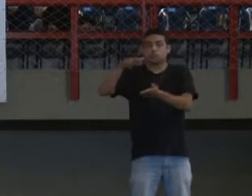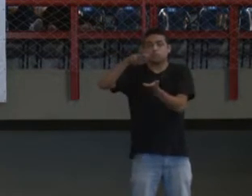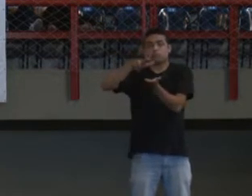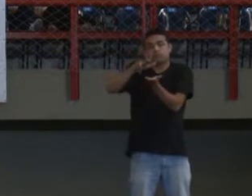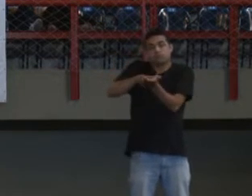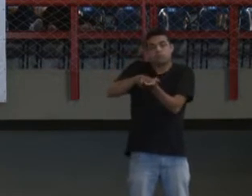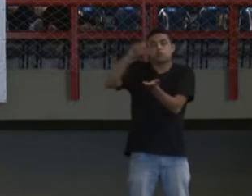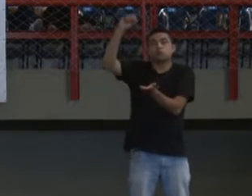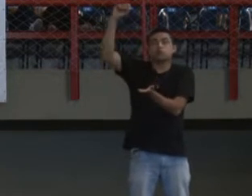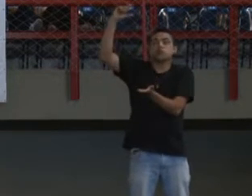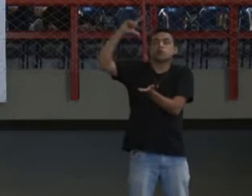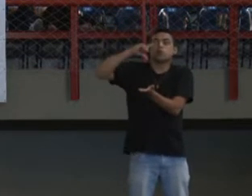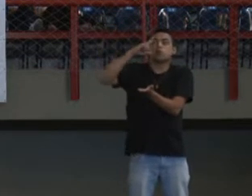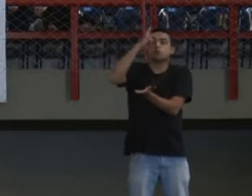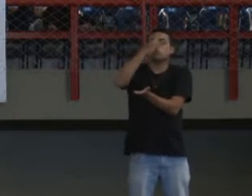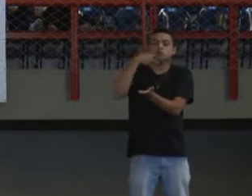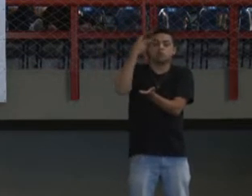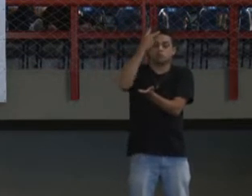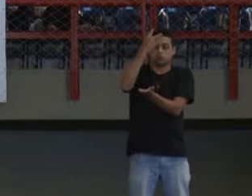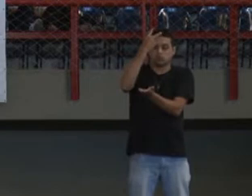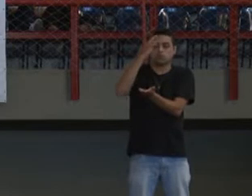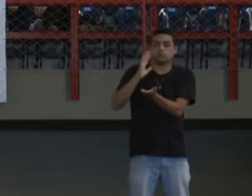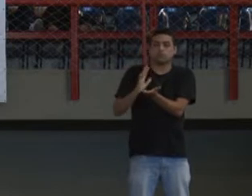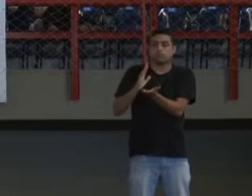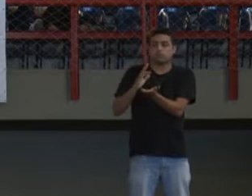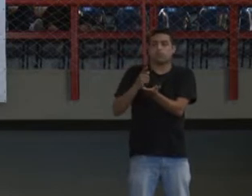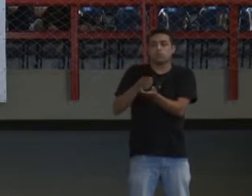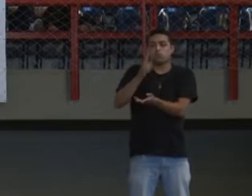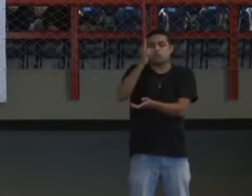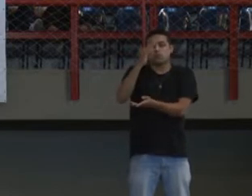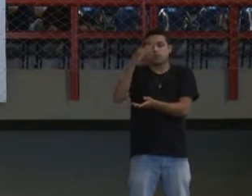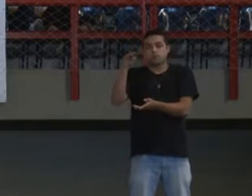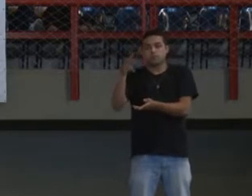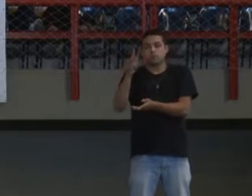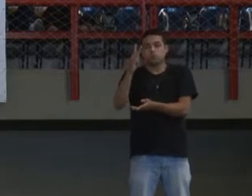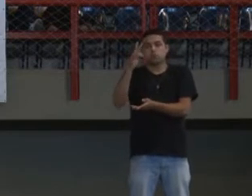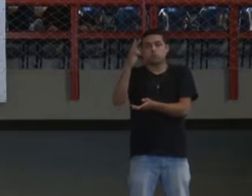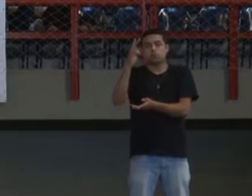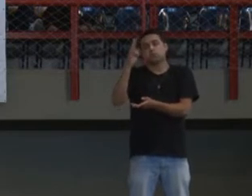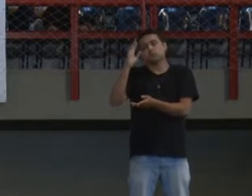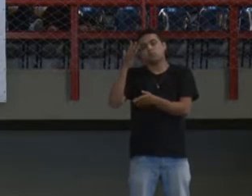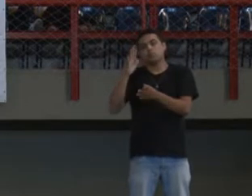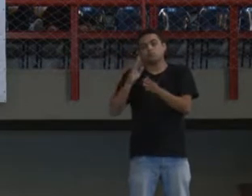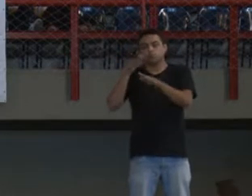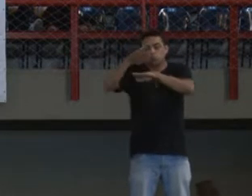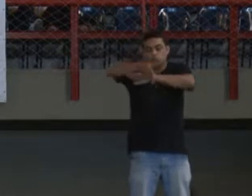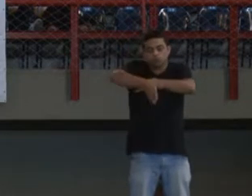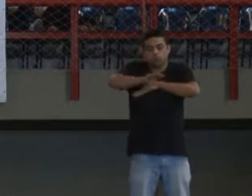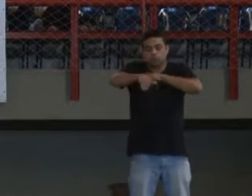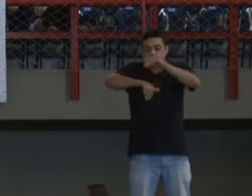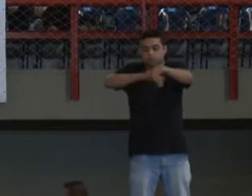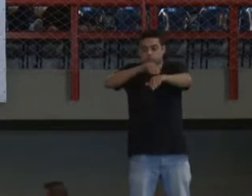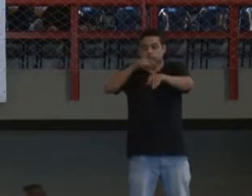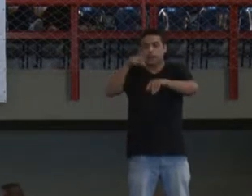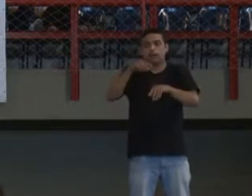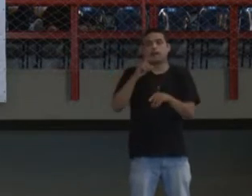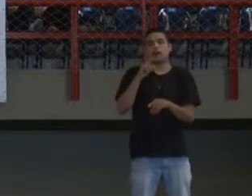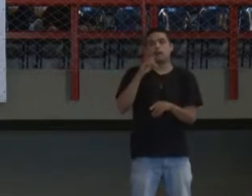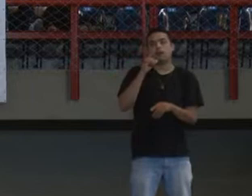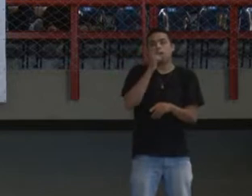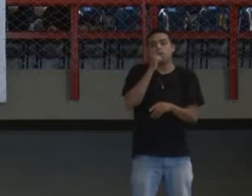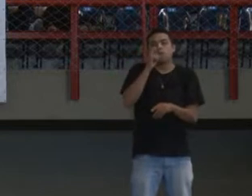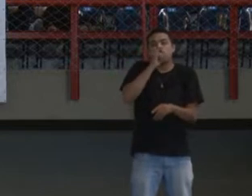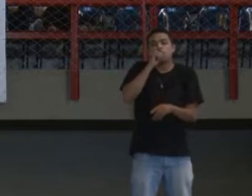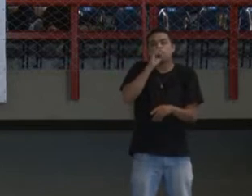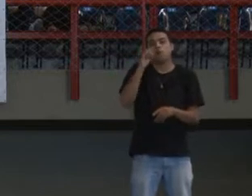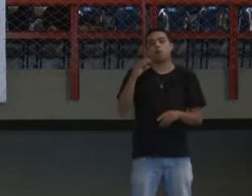2 horas. Perfeito? Quando for 1h30, 2 horas da tarde, tu mergulha na piscina. A água da piscina vai estar bem geladinha ou vai